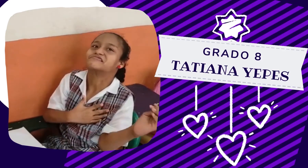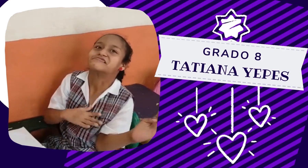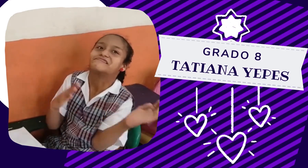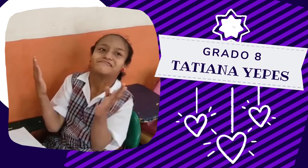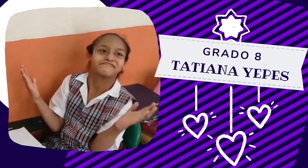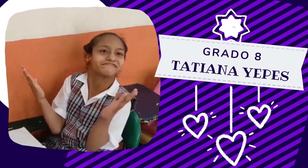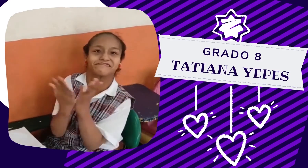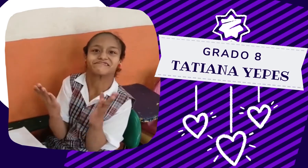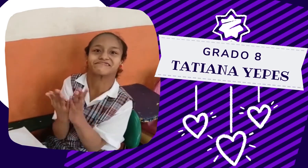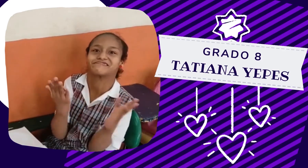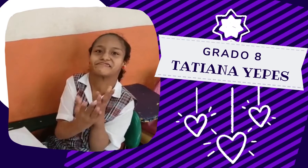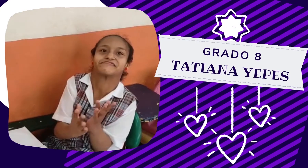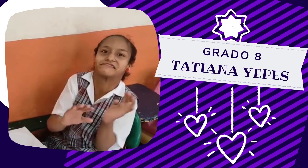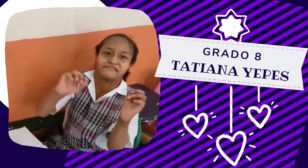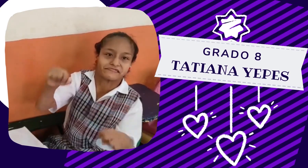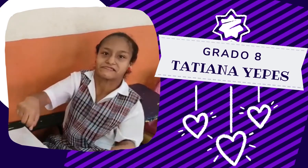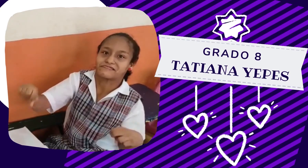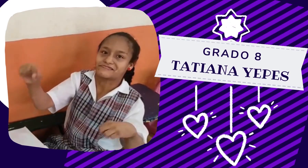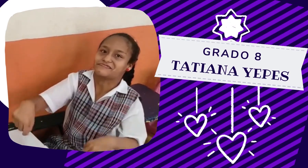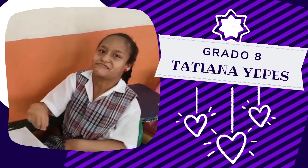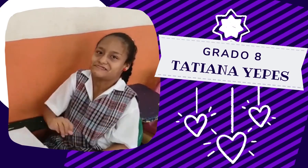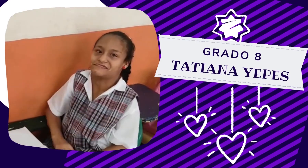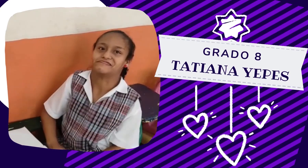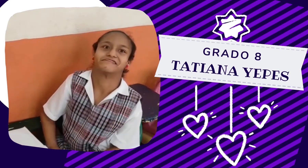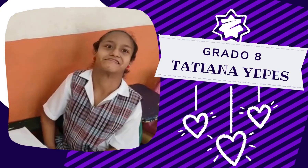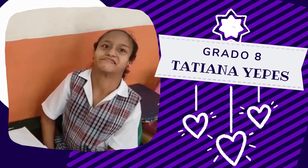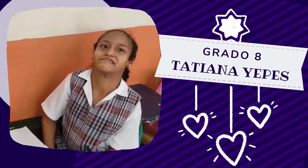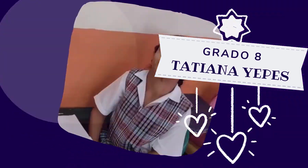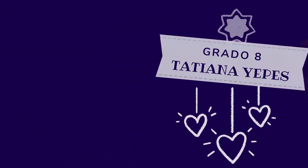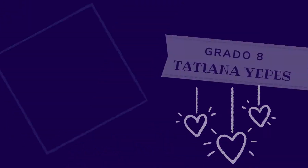soy capaz de estudiar.